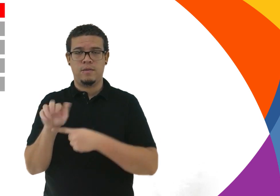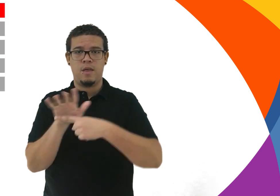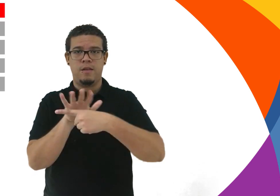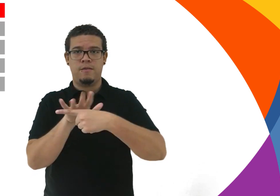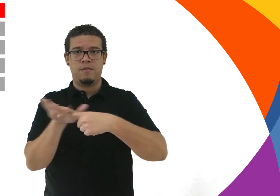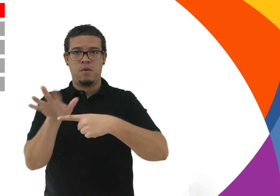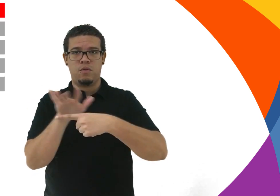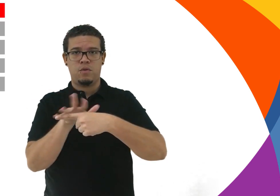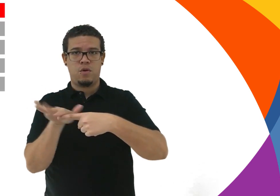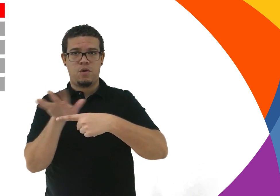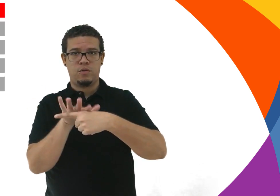Fonologia.